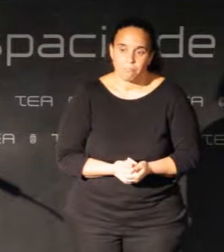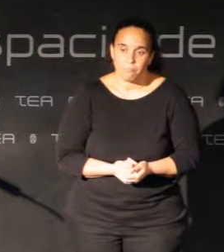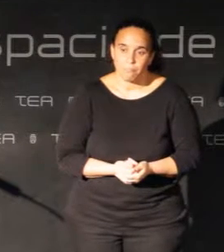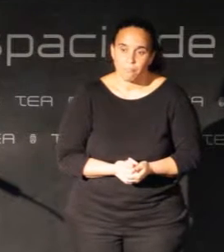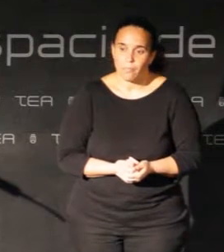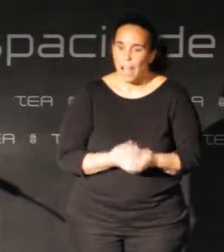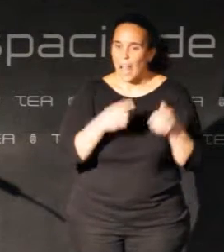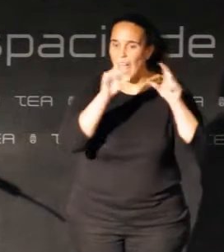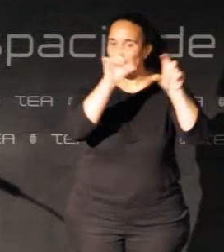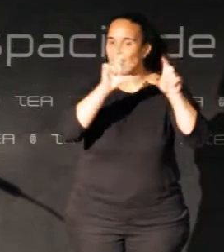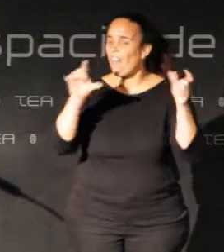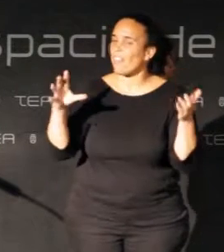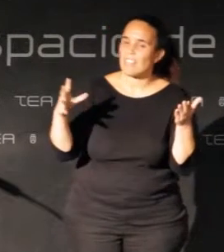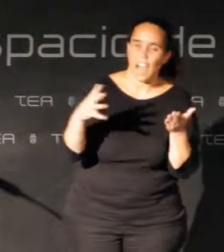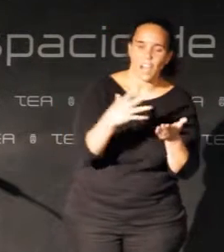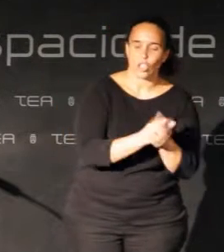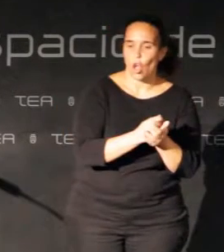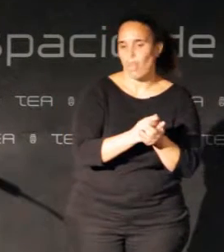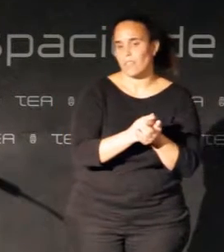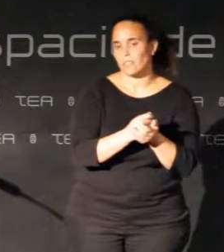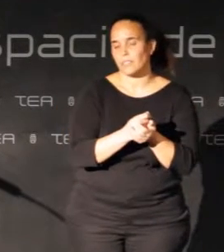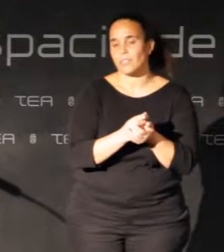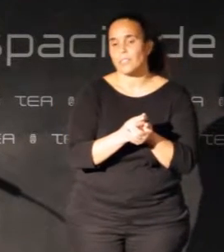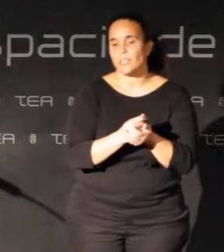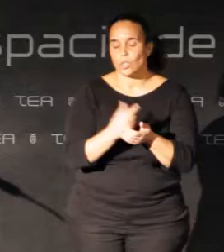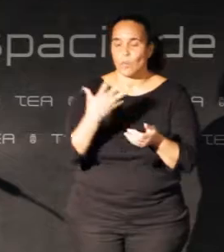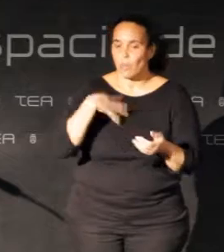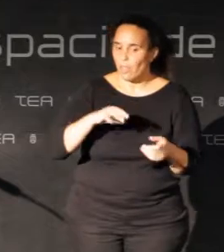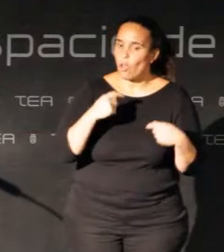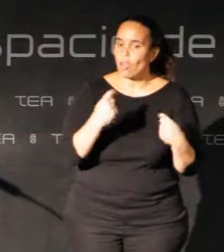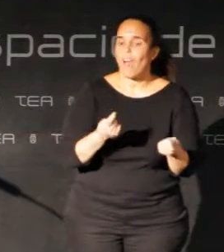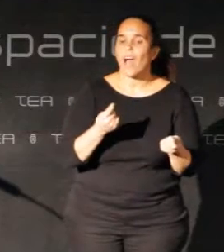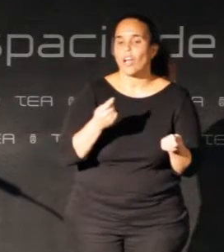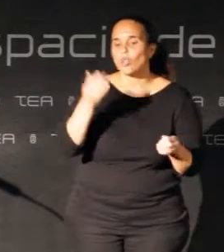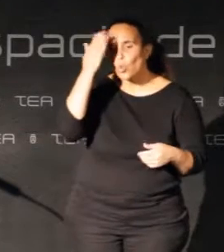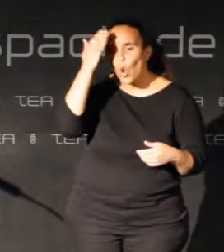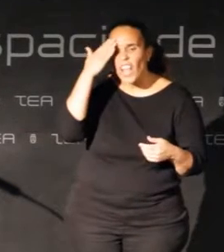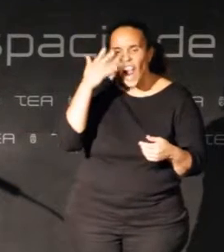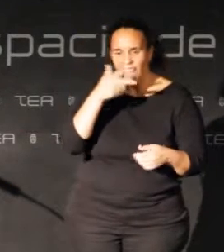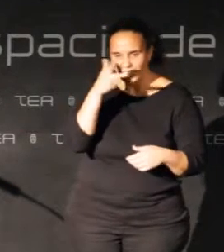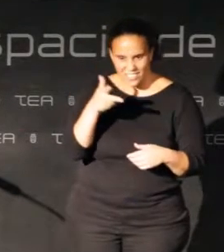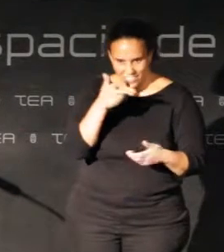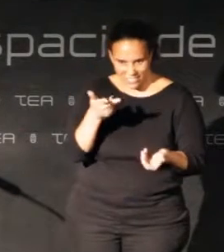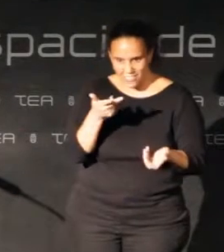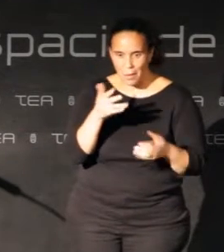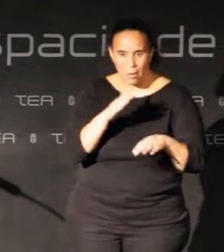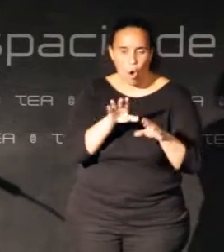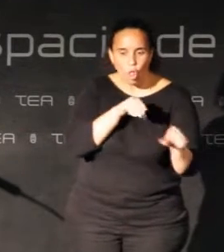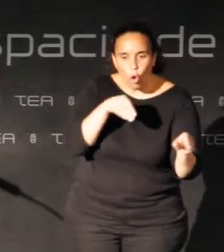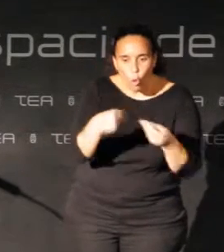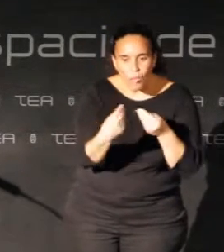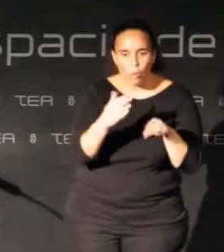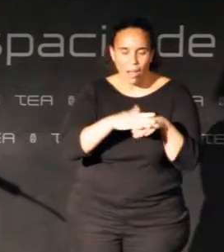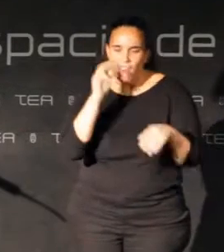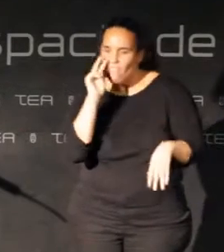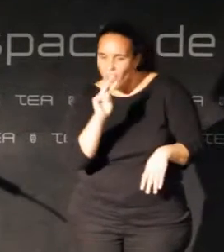todas las entidades, de todo el material didáctico que sea necesario, tutoriales y otros documentos, para que puedan consultar en el